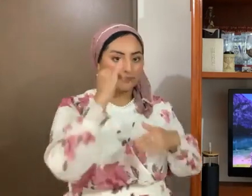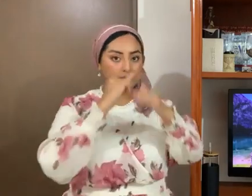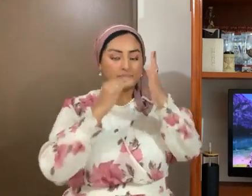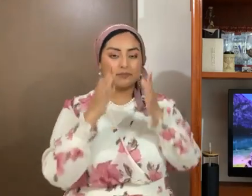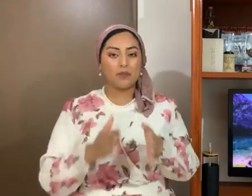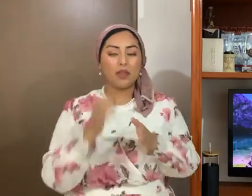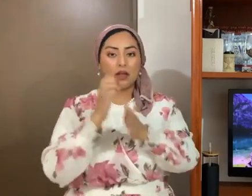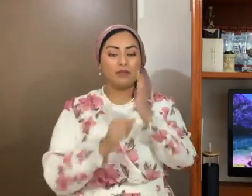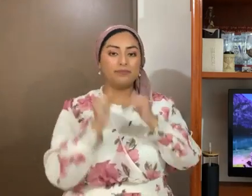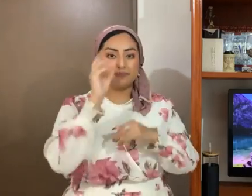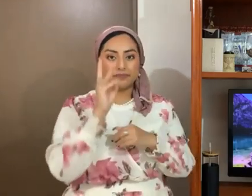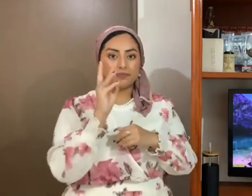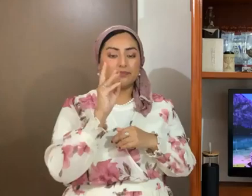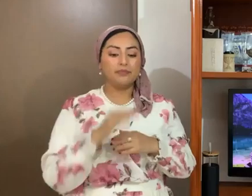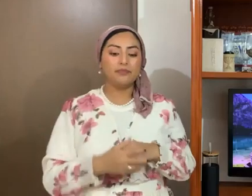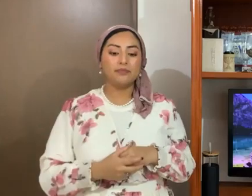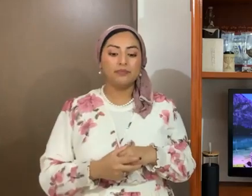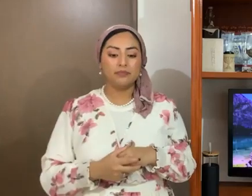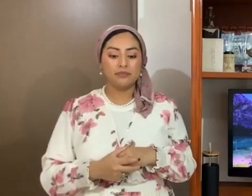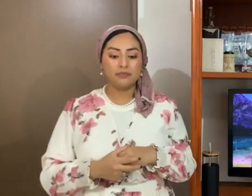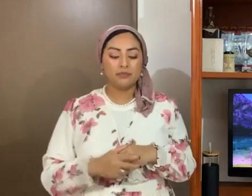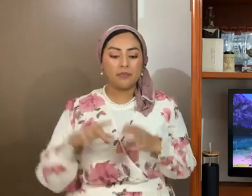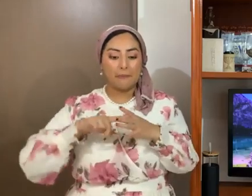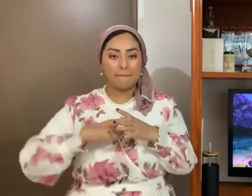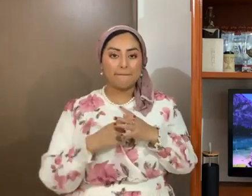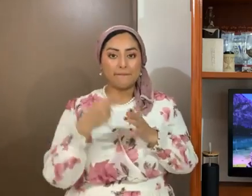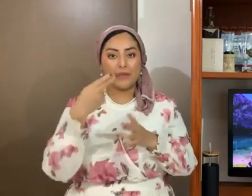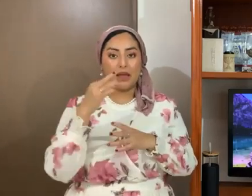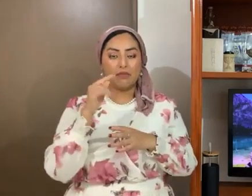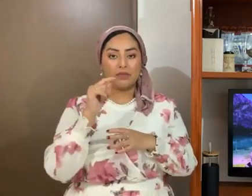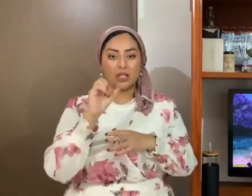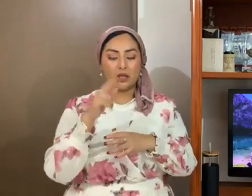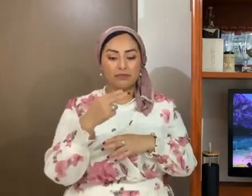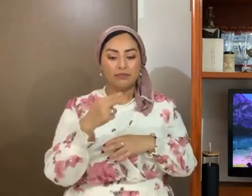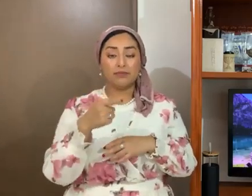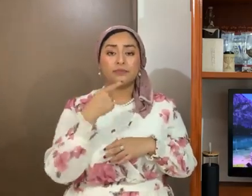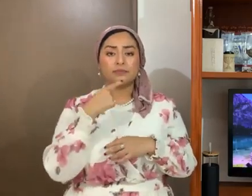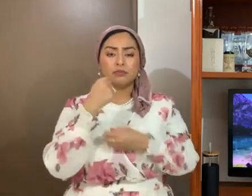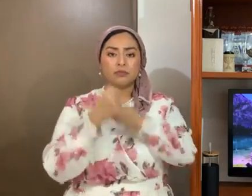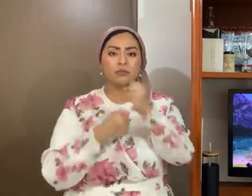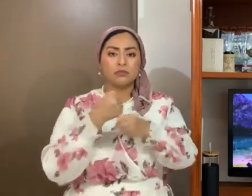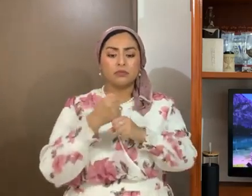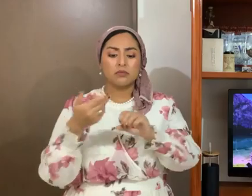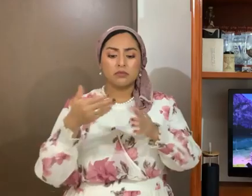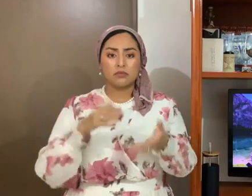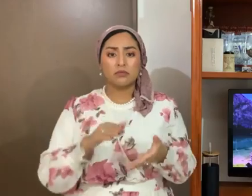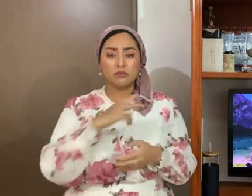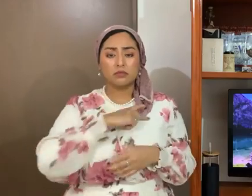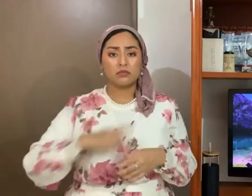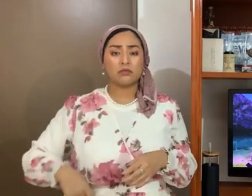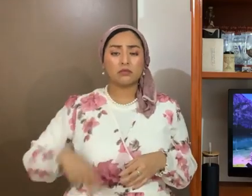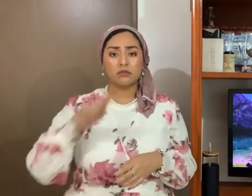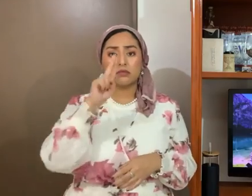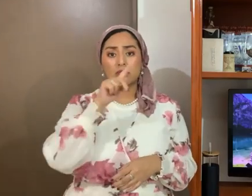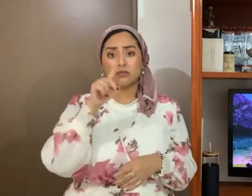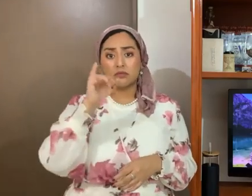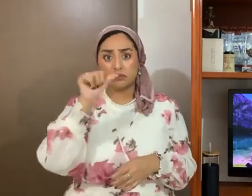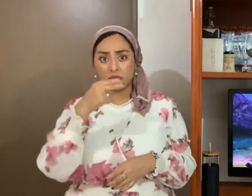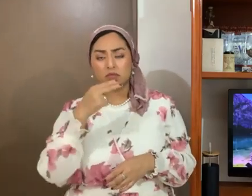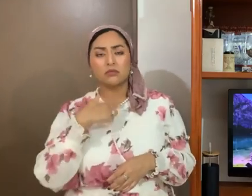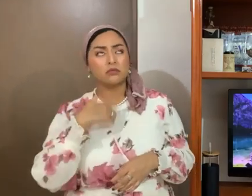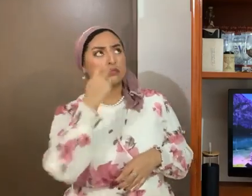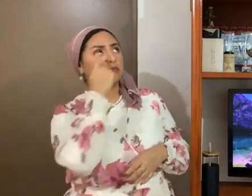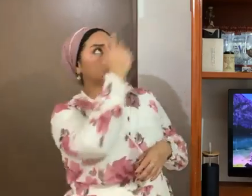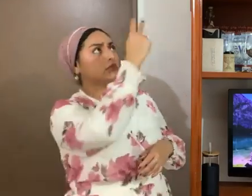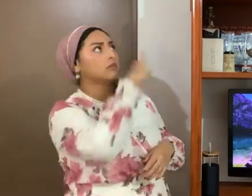Isaías capítulo 6. Vamos a empezar con la Haftará. Dice, en el año que murió el rey Usías, vi yo al Adón